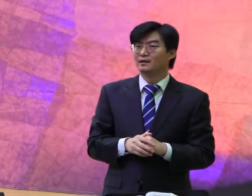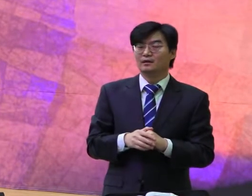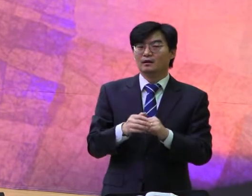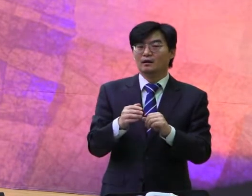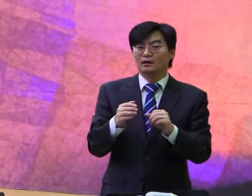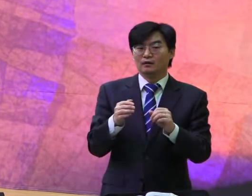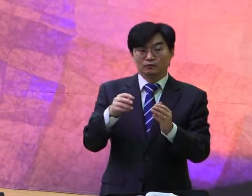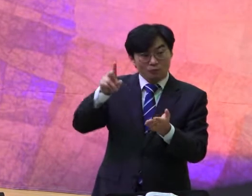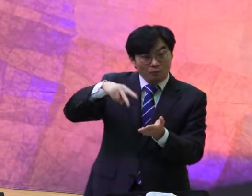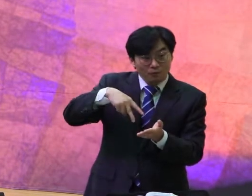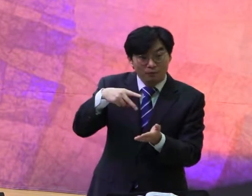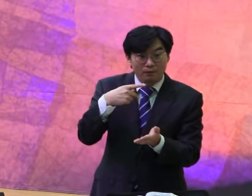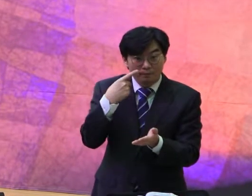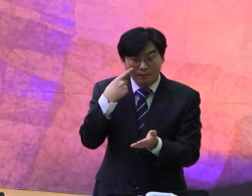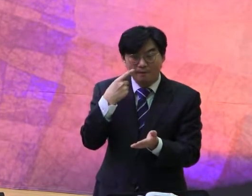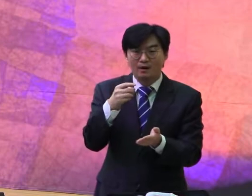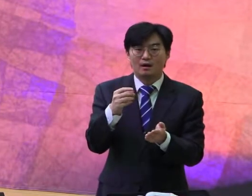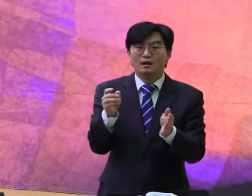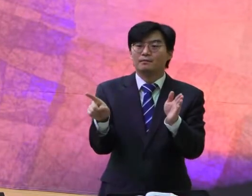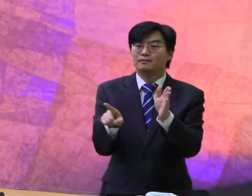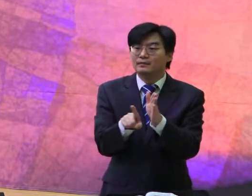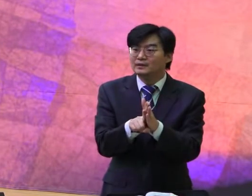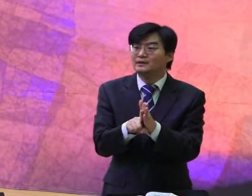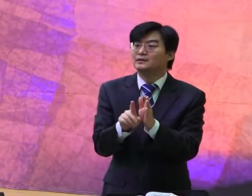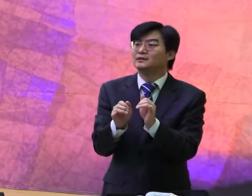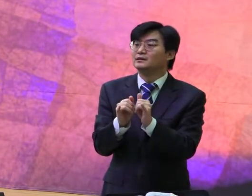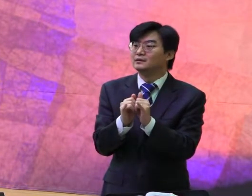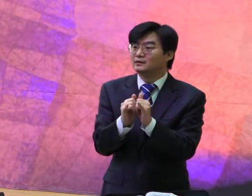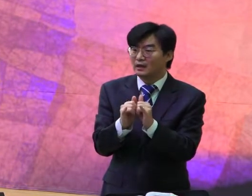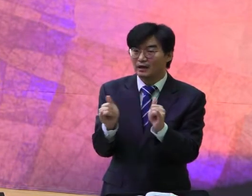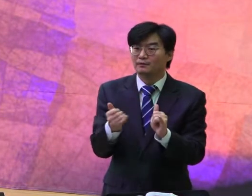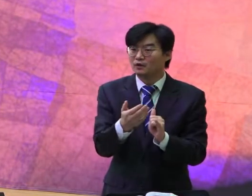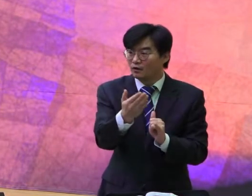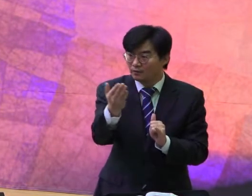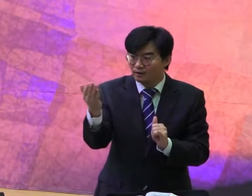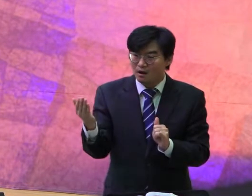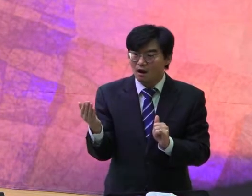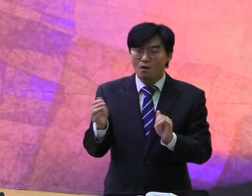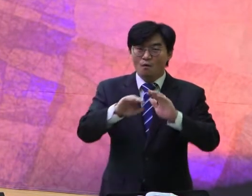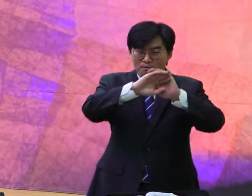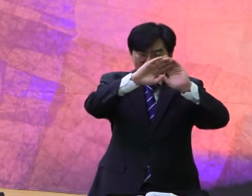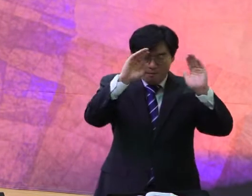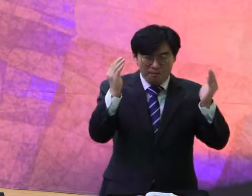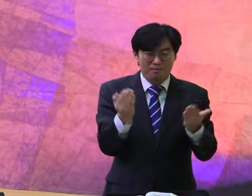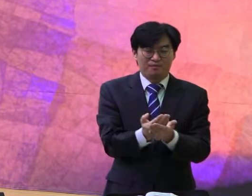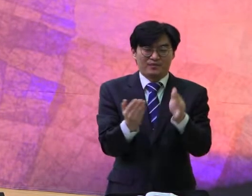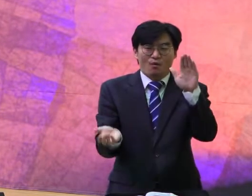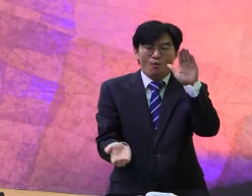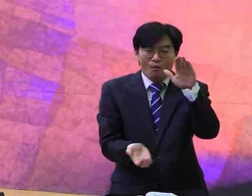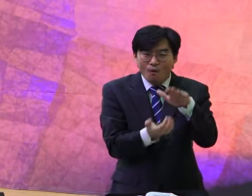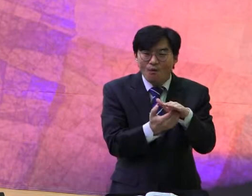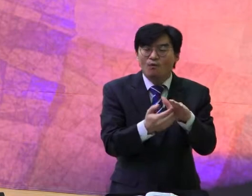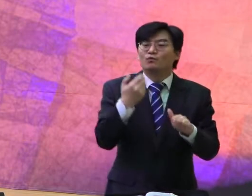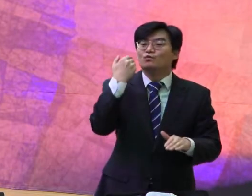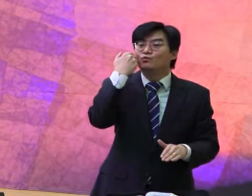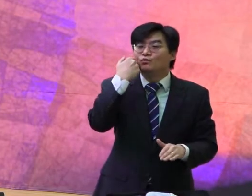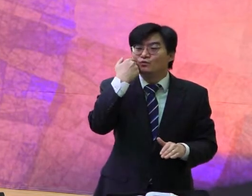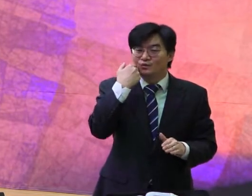믿음의 중요 또 온전하게 하시는 이인 예수를 바라보자. 예수님을